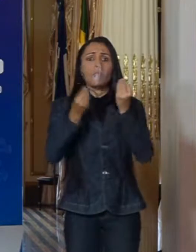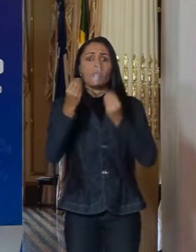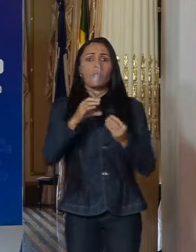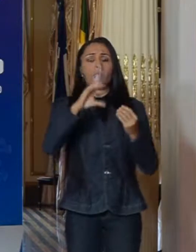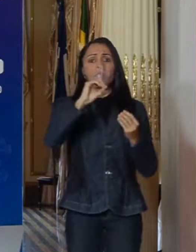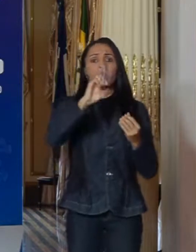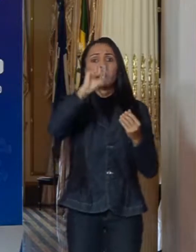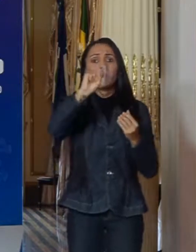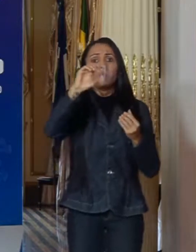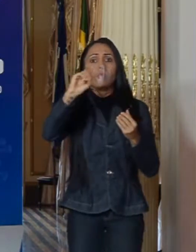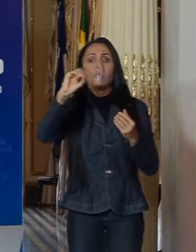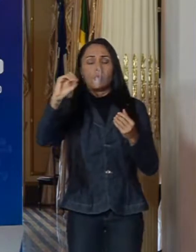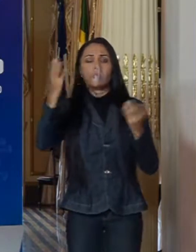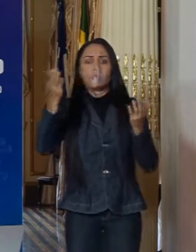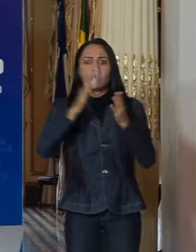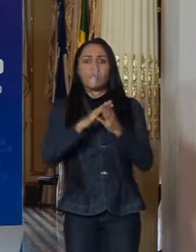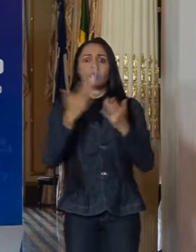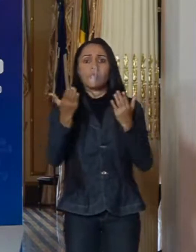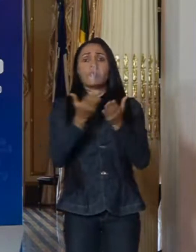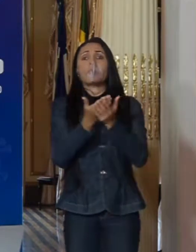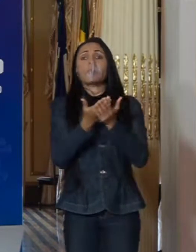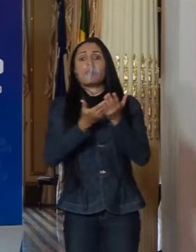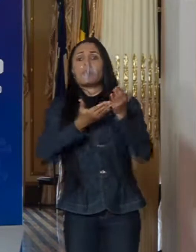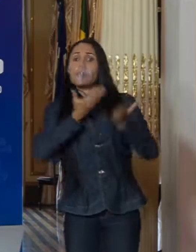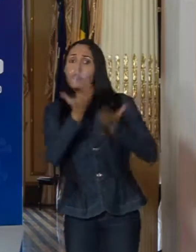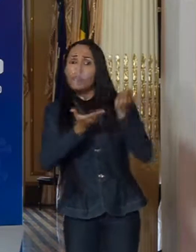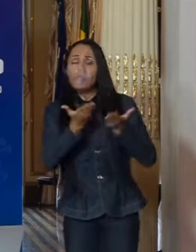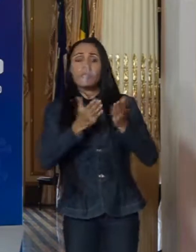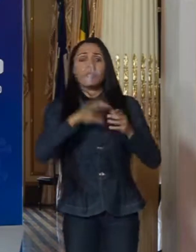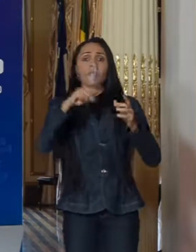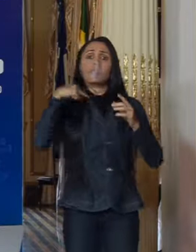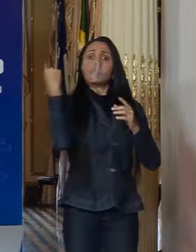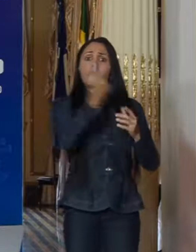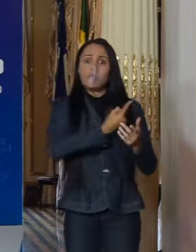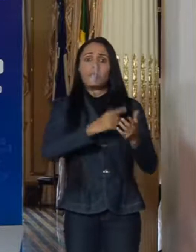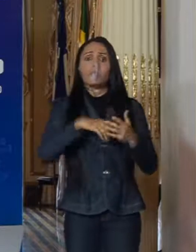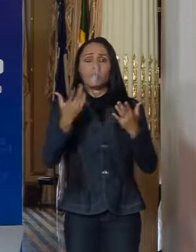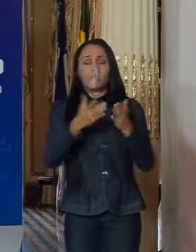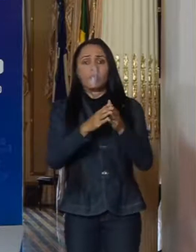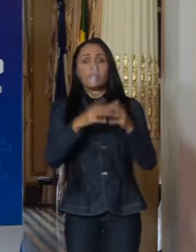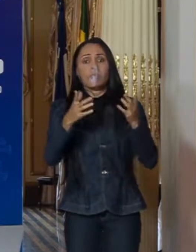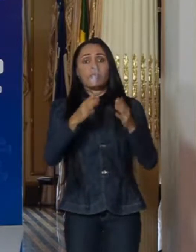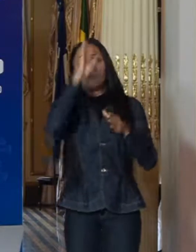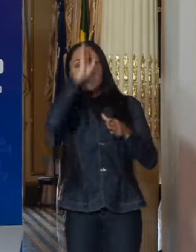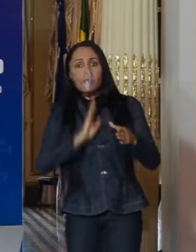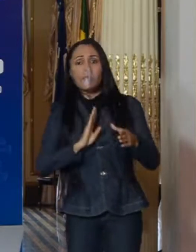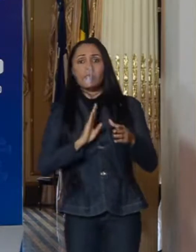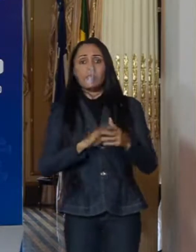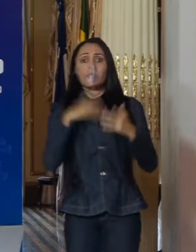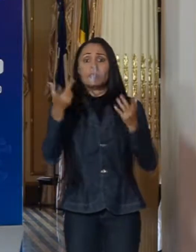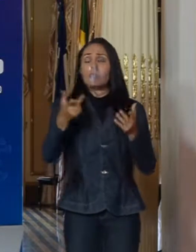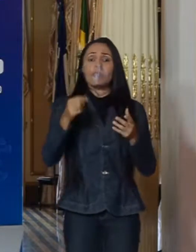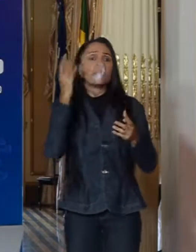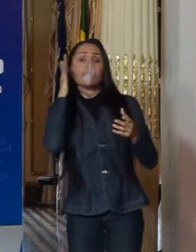0800 para dados na móveis né onde nós estaremos ofertando esses dados de forma gratuita quem vai